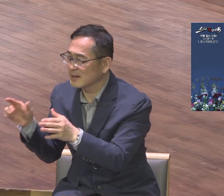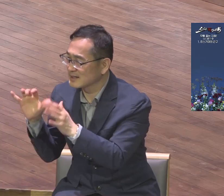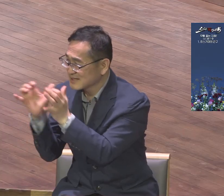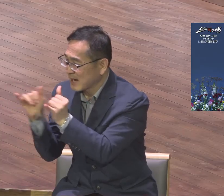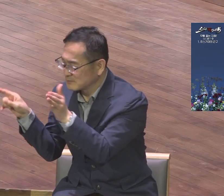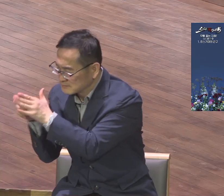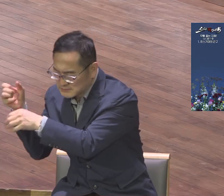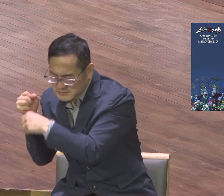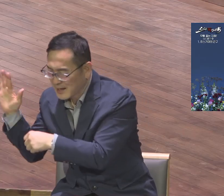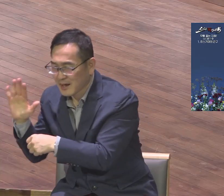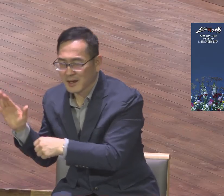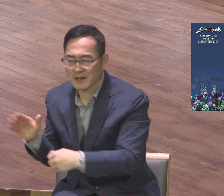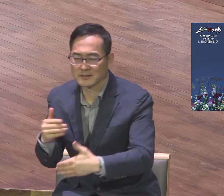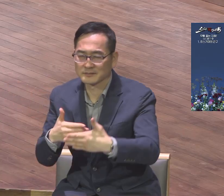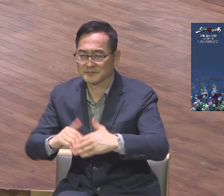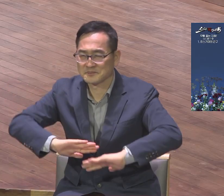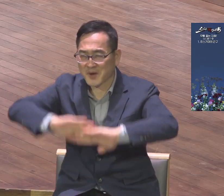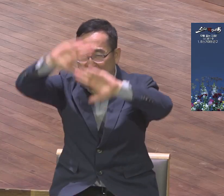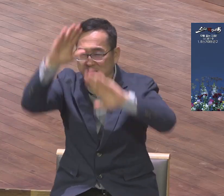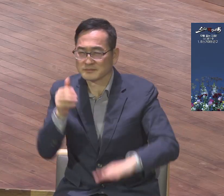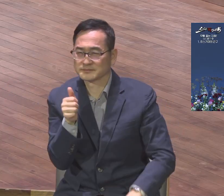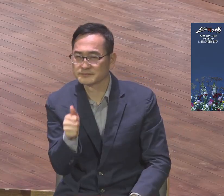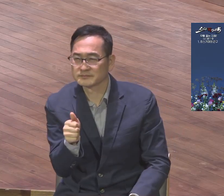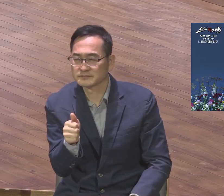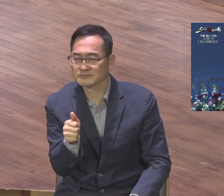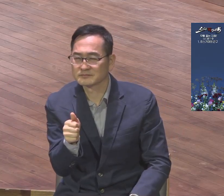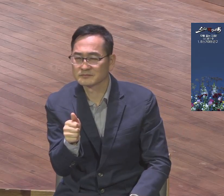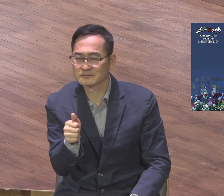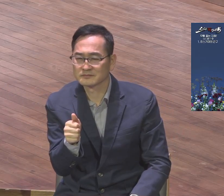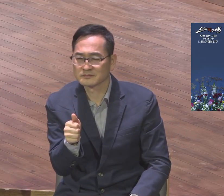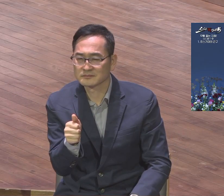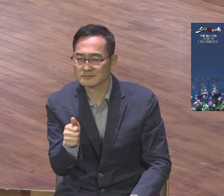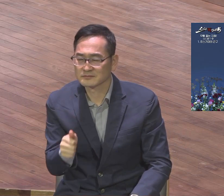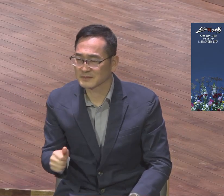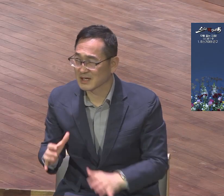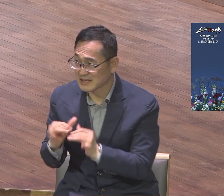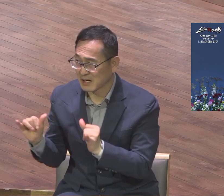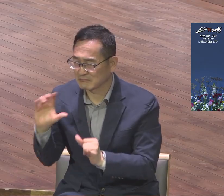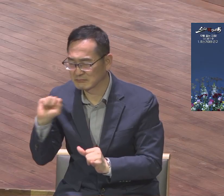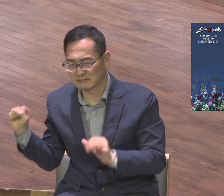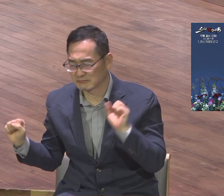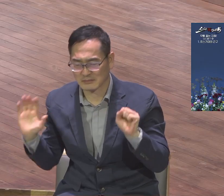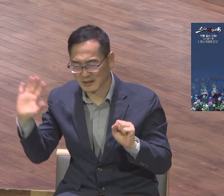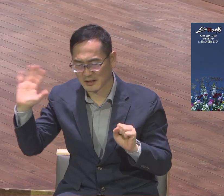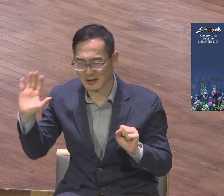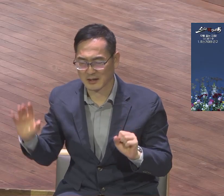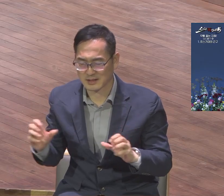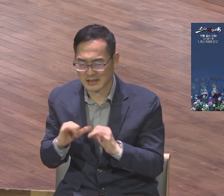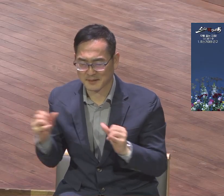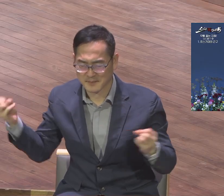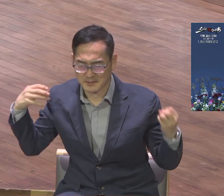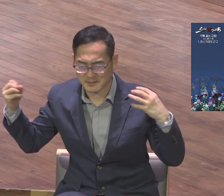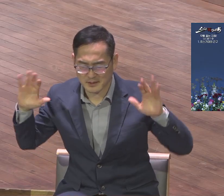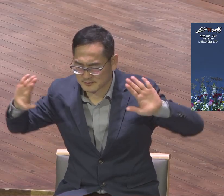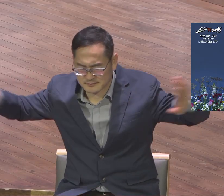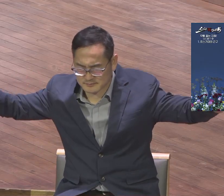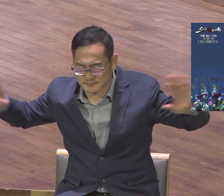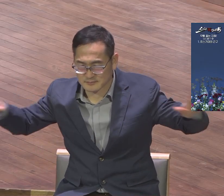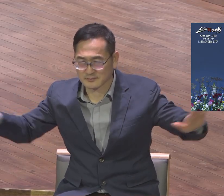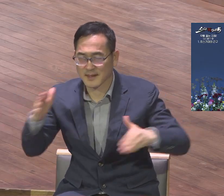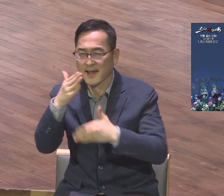않는다, 사람 쳐다보지 않겠다, 인본주의 쓰지 않겠다, 사람 방법 쓰지 않겠습니다.